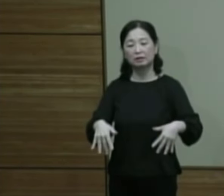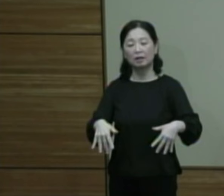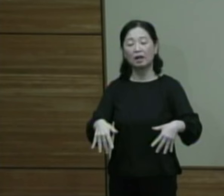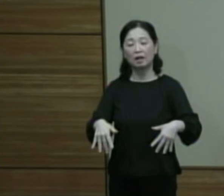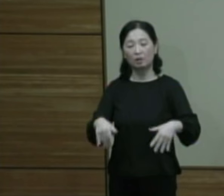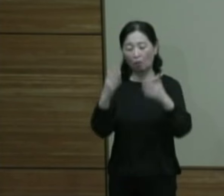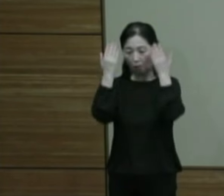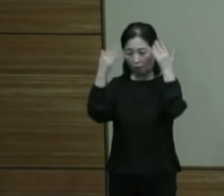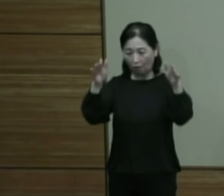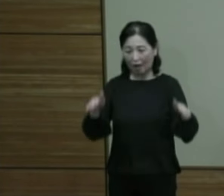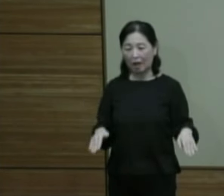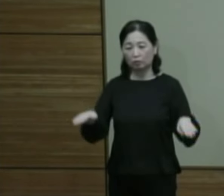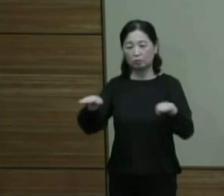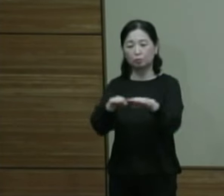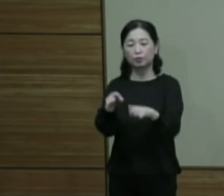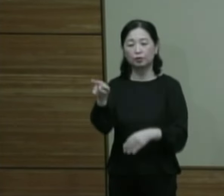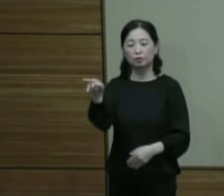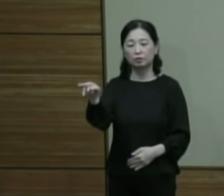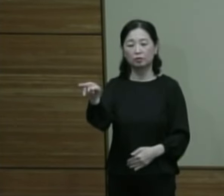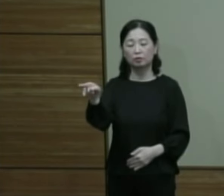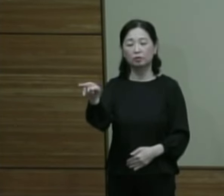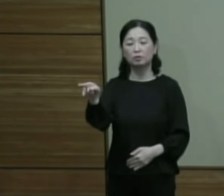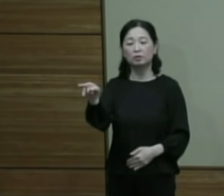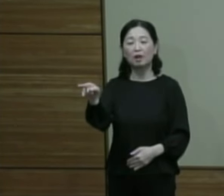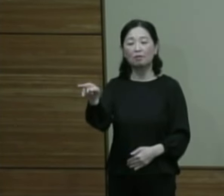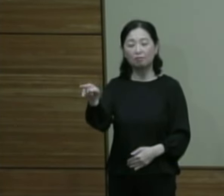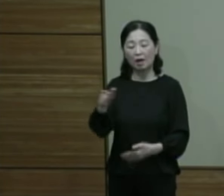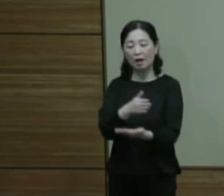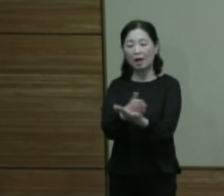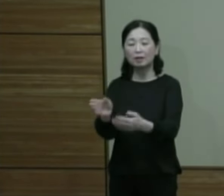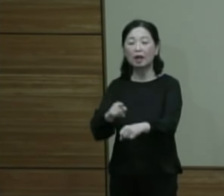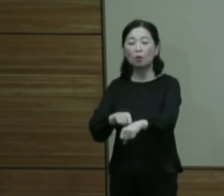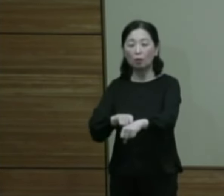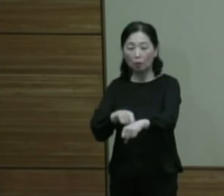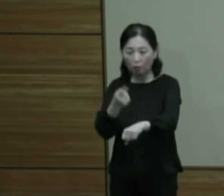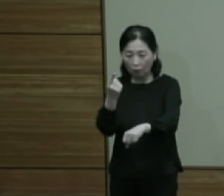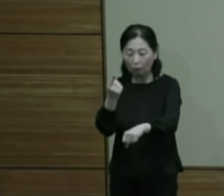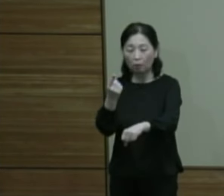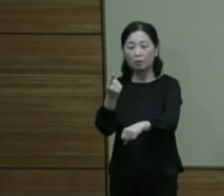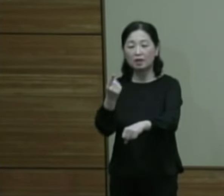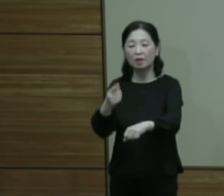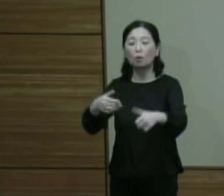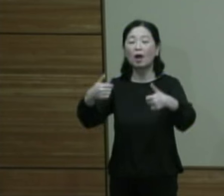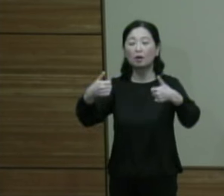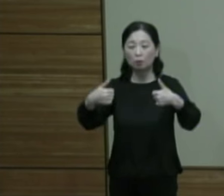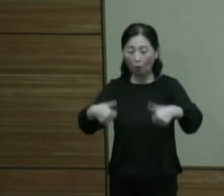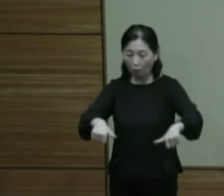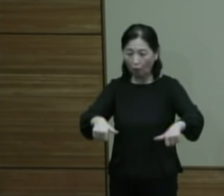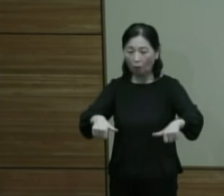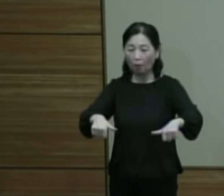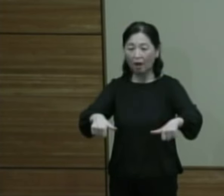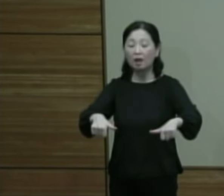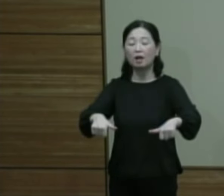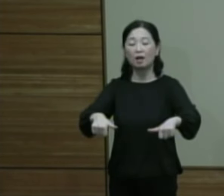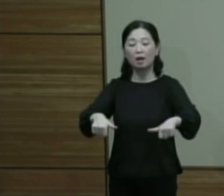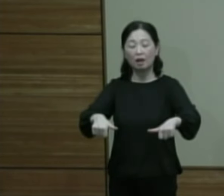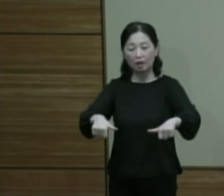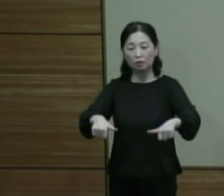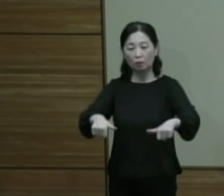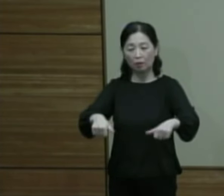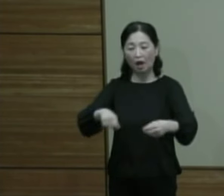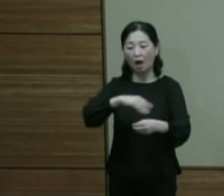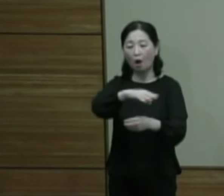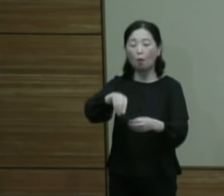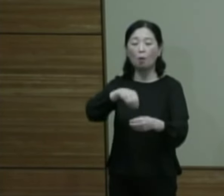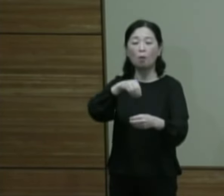博物館は多様性とかそれから公平とか包摂とかというまさに